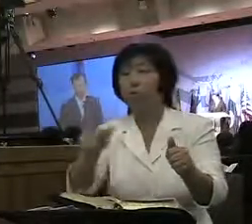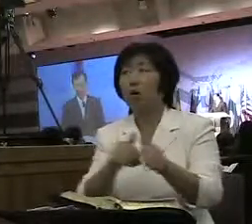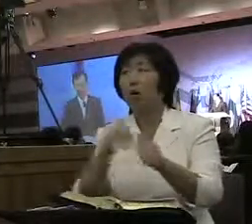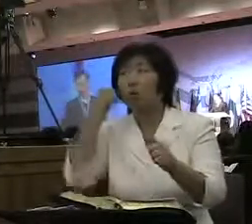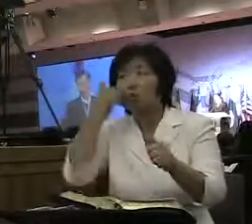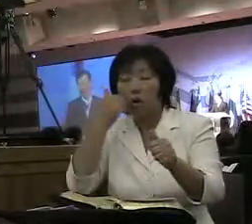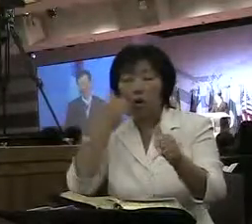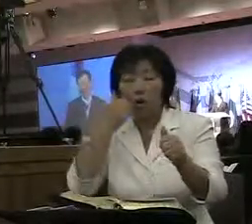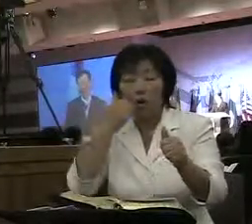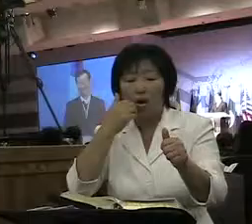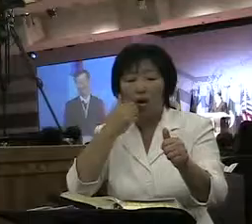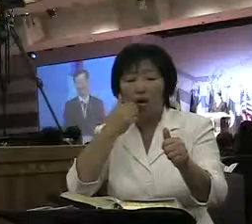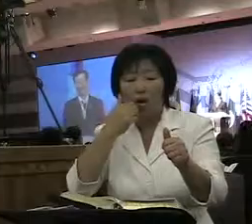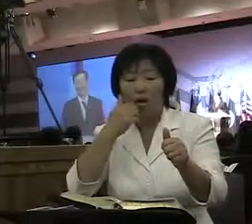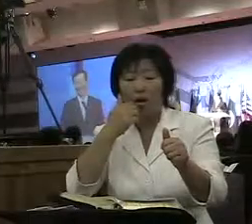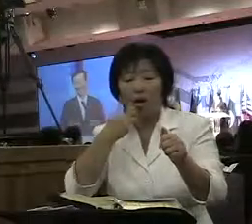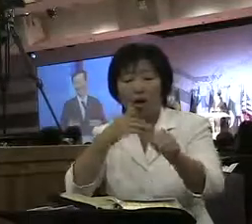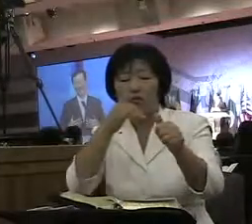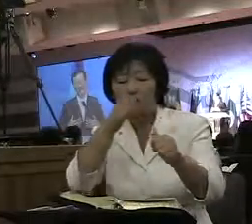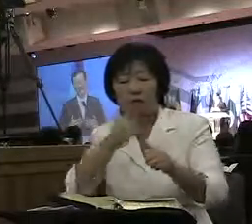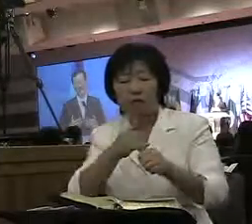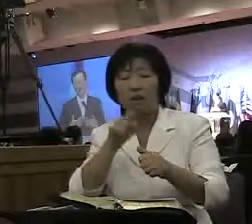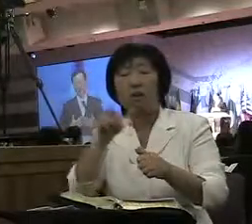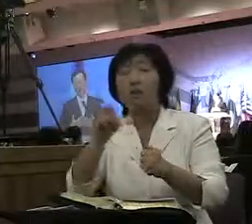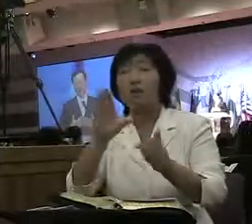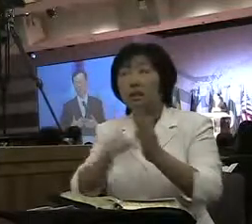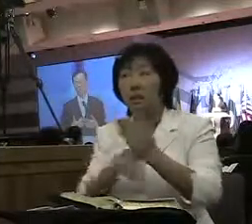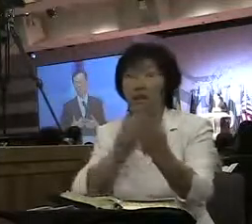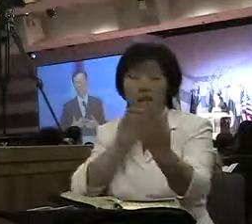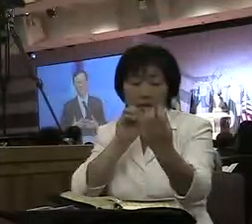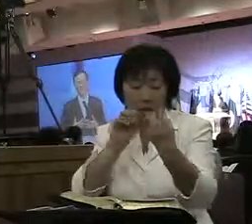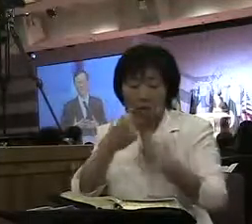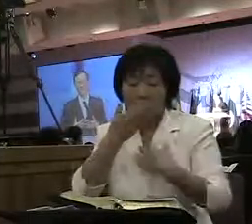우리는 대답할 수 있습니다. 하나님, 저에게 공로